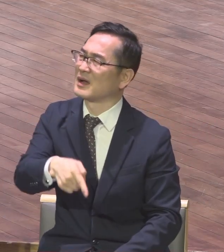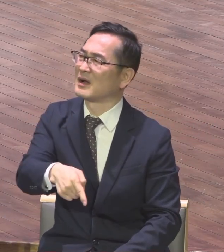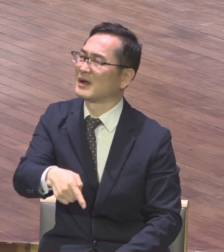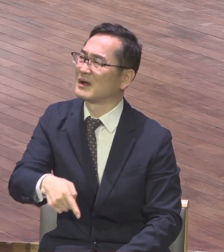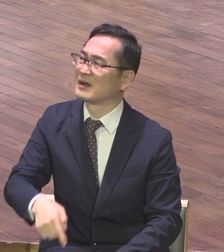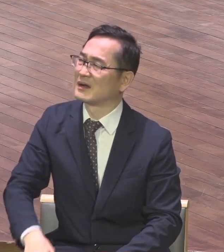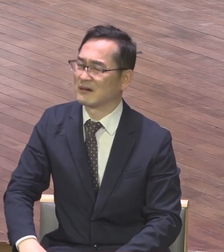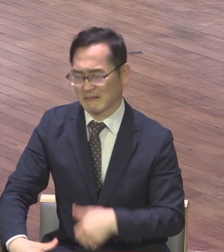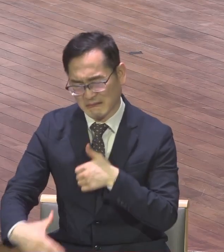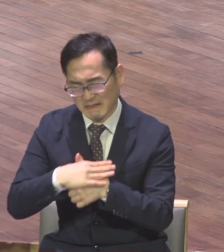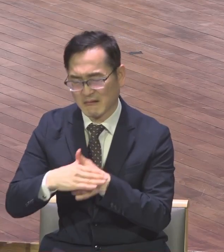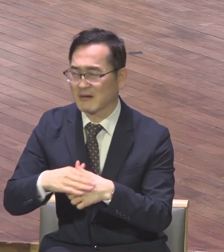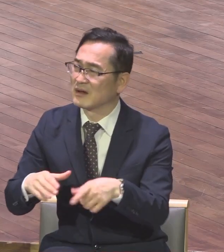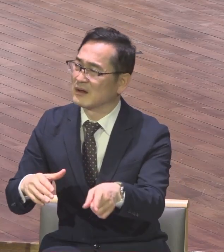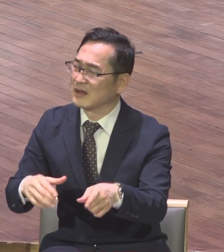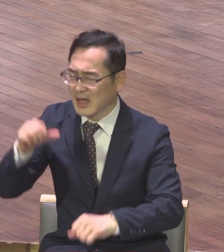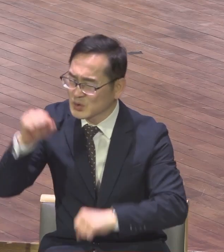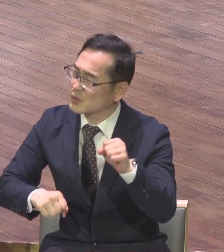주옵소서.